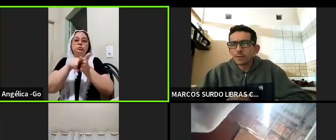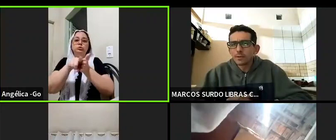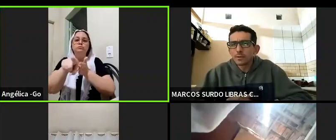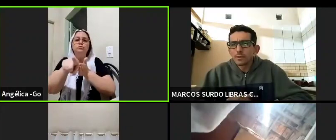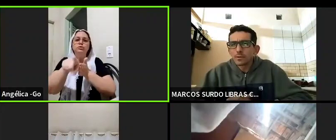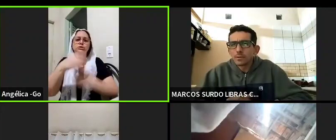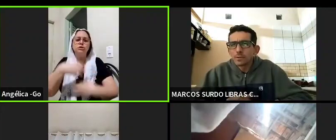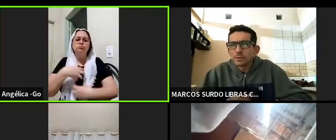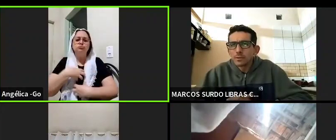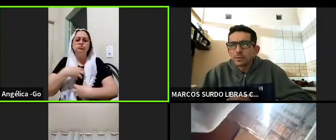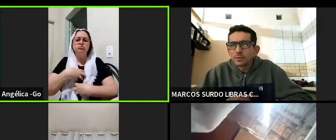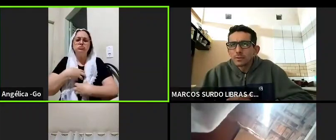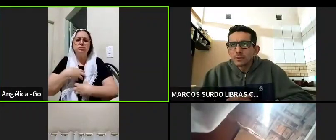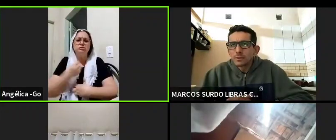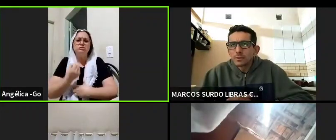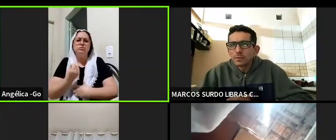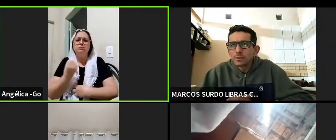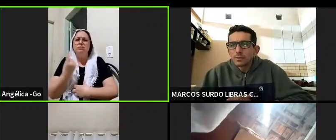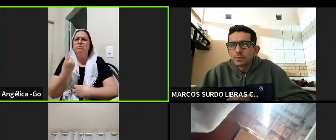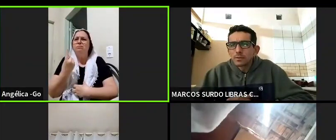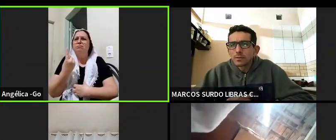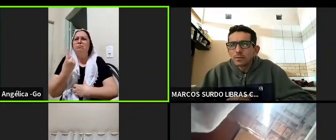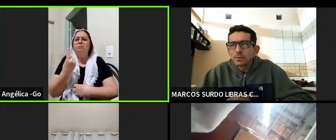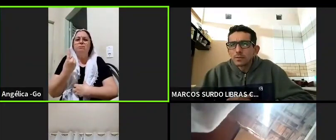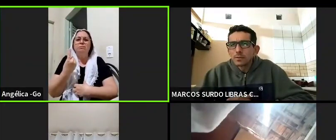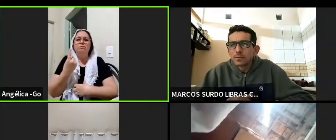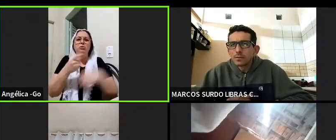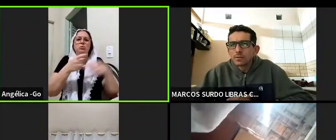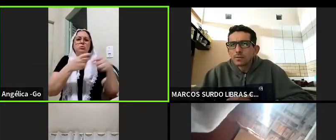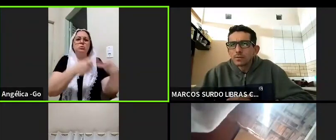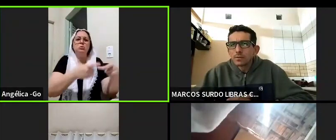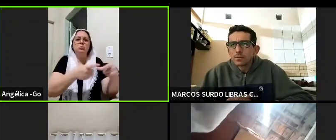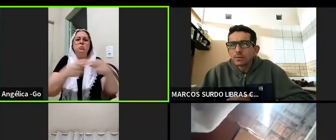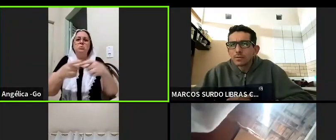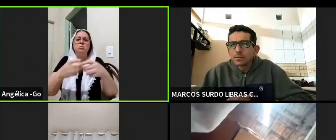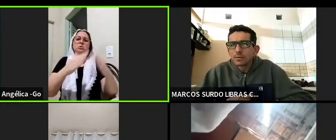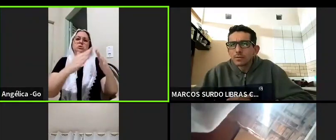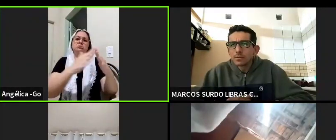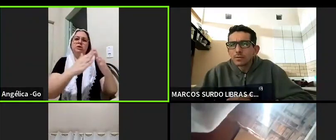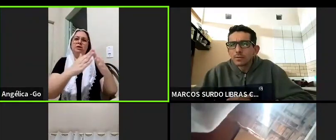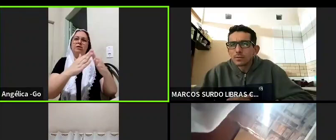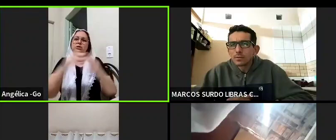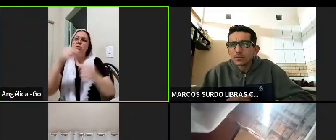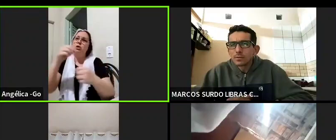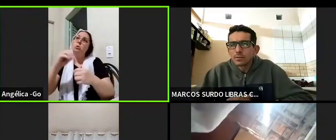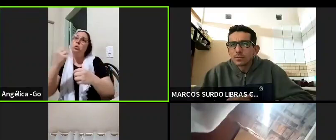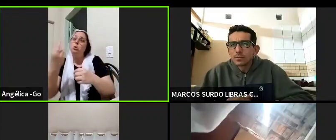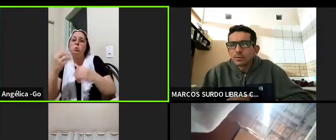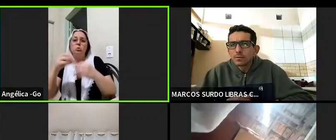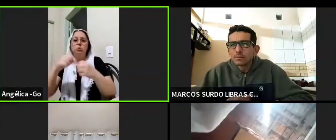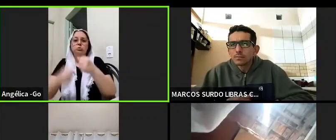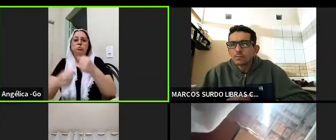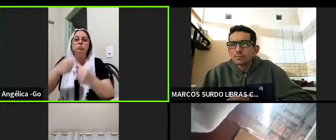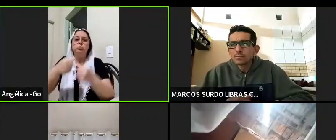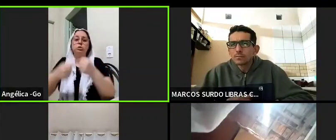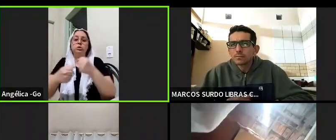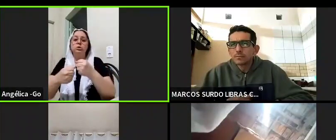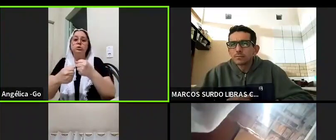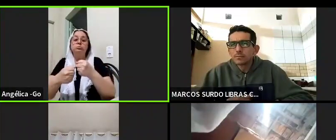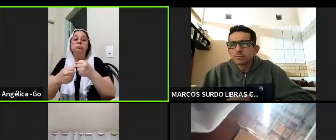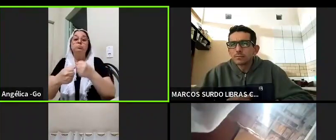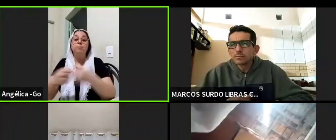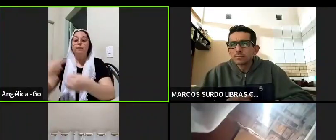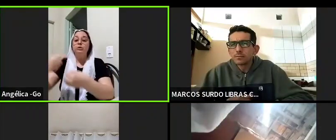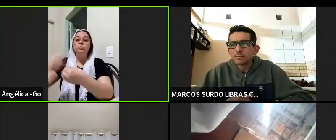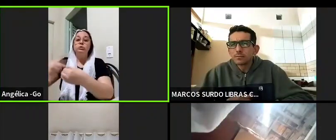Aleluia, nome santo do Senhor, no teu carro. Você está sentindo que você não está só aí na tua cidade, no teu país. Você está sentindo que você não